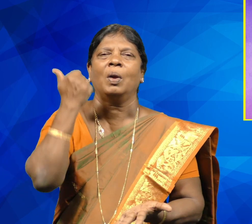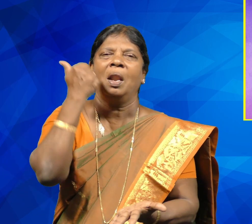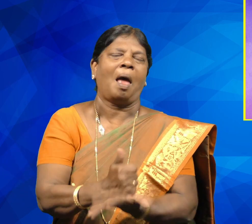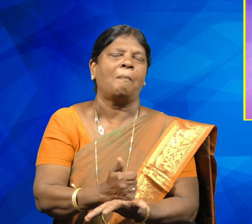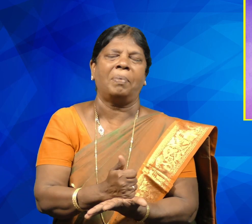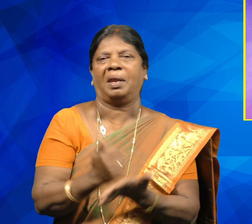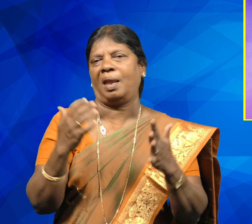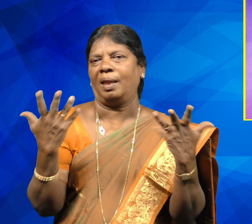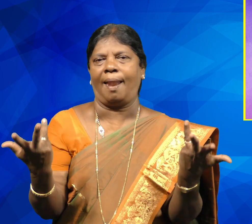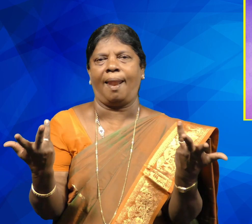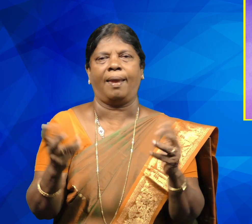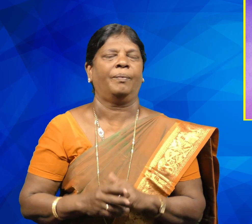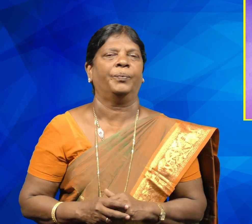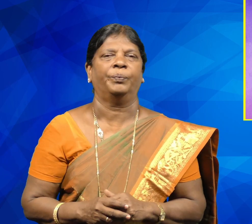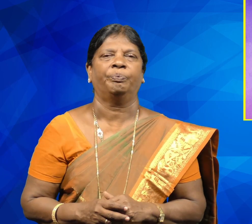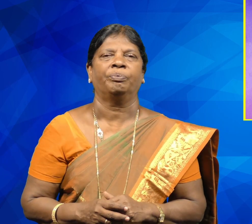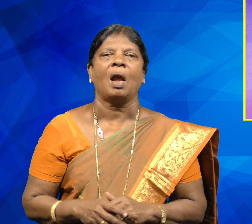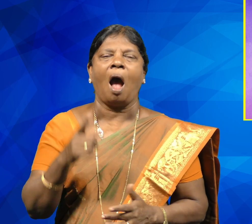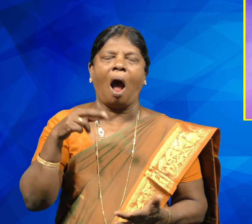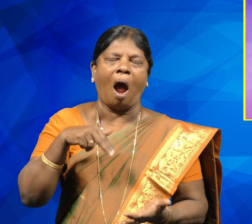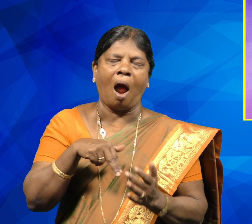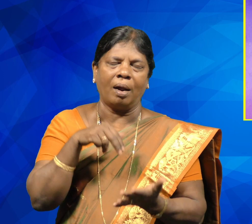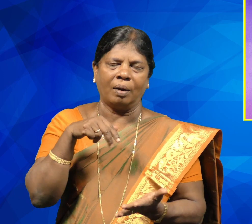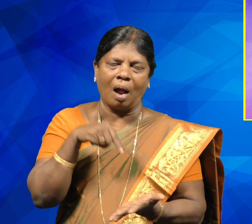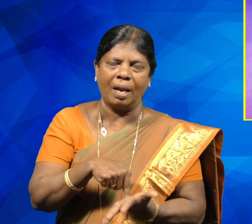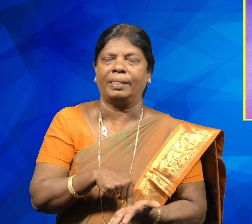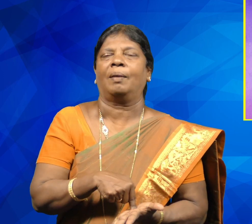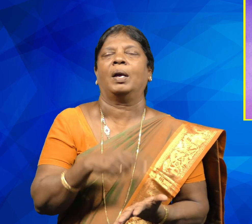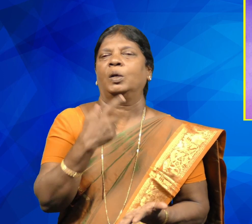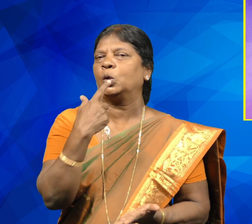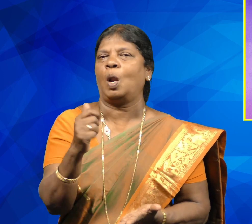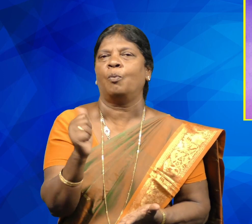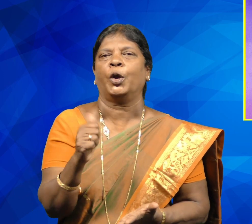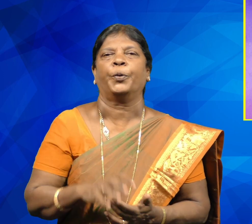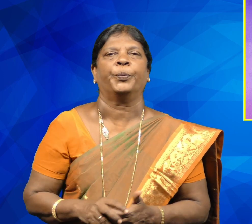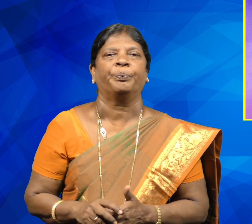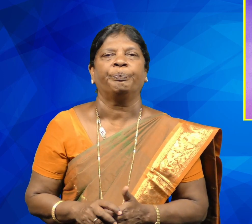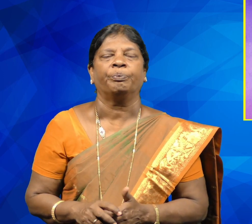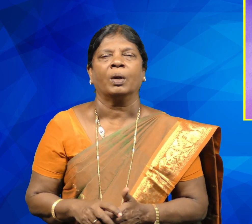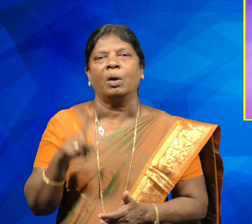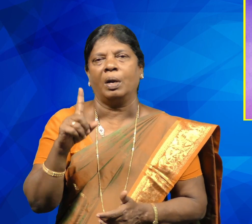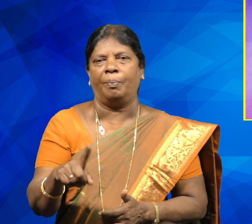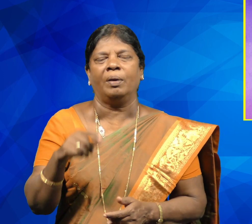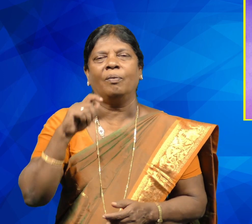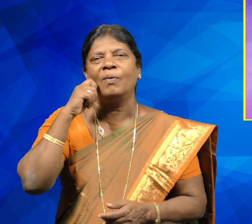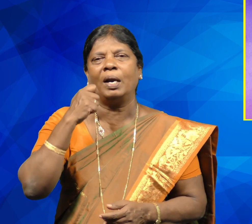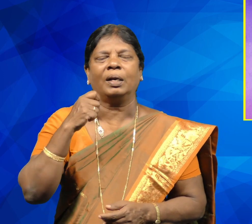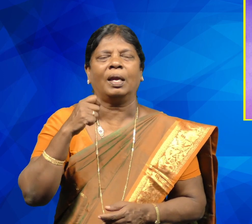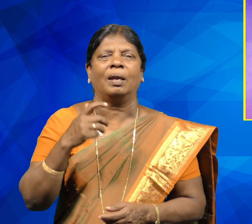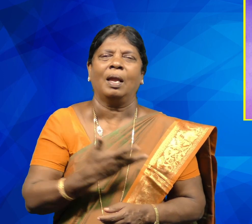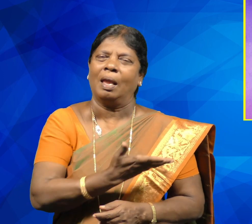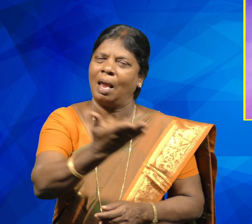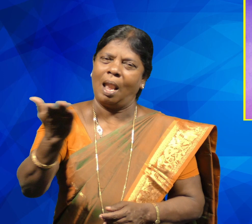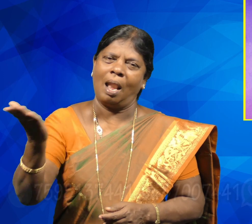விதமான உத்தரவாதம் இல்லை என்பதுதான் அதில் ஆணித்தரமாக வெளியாகிறது. அப்படிப்பட்ட வாழ்க்கையைத்தான்